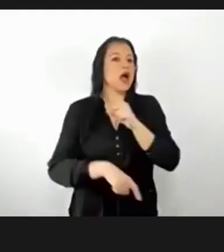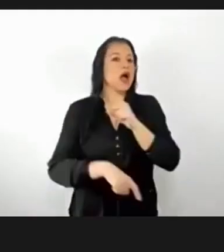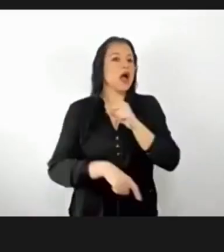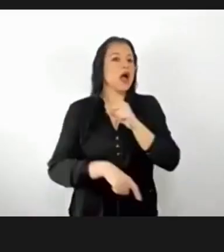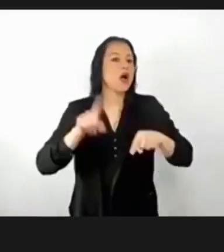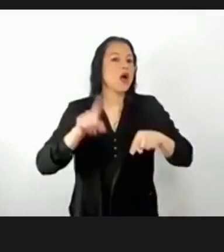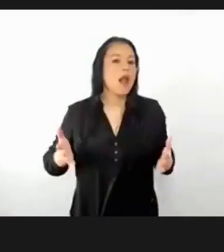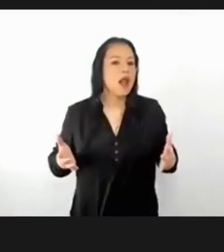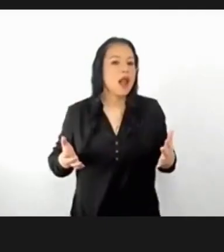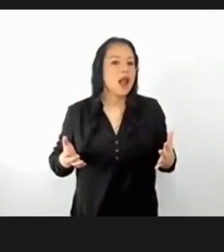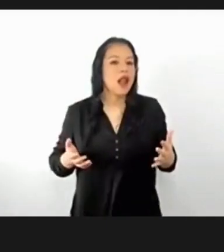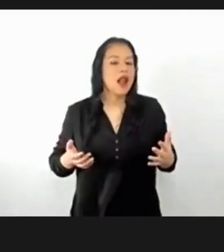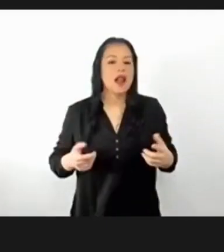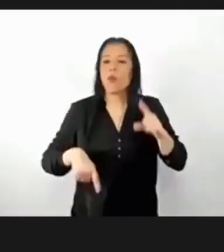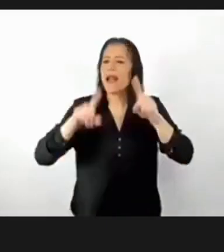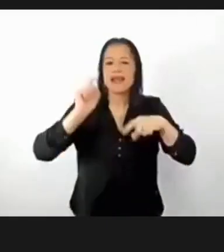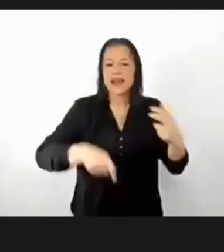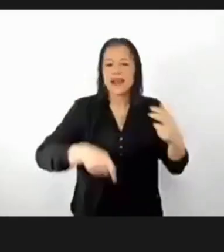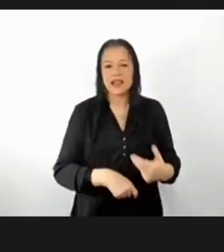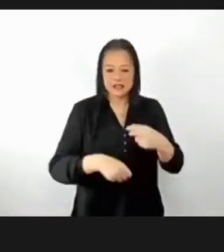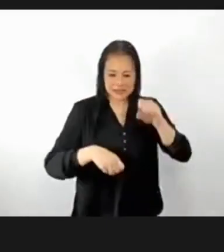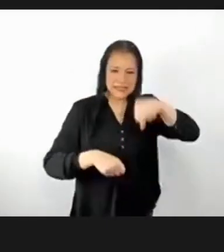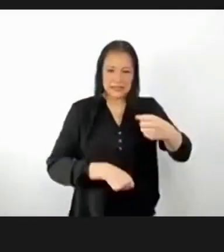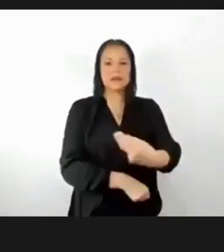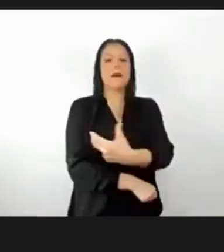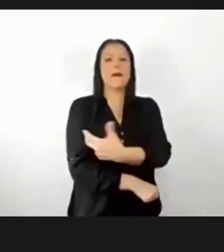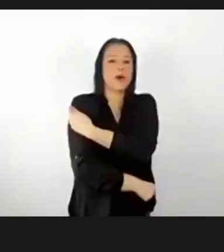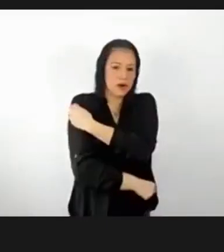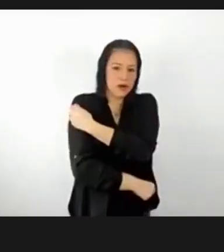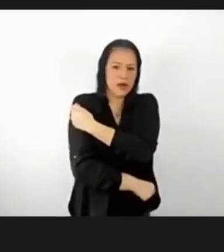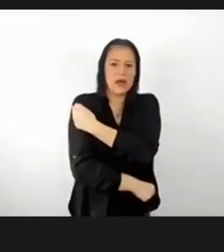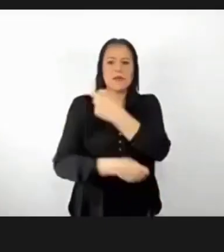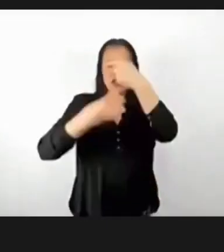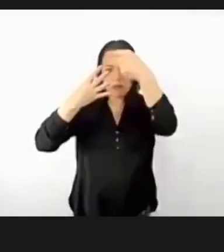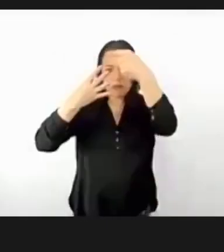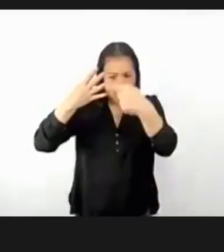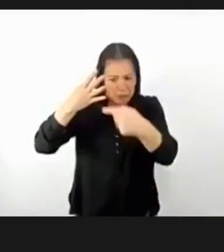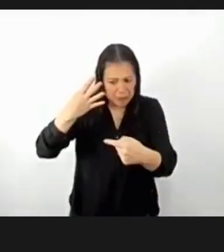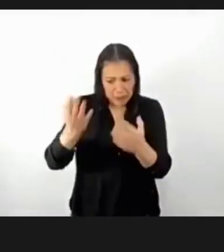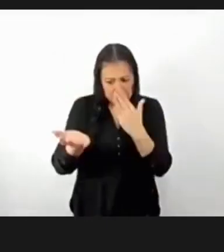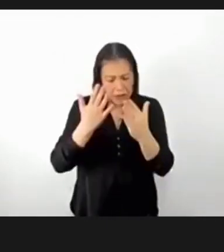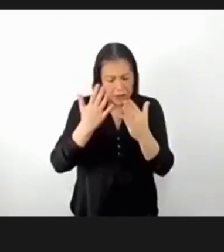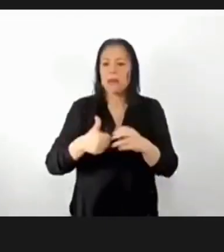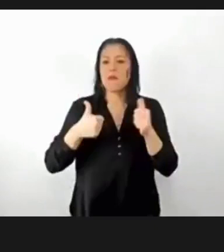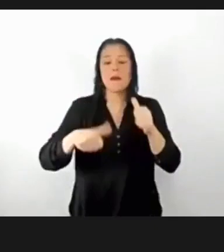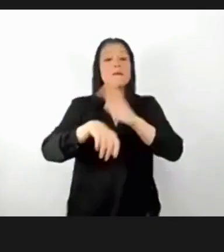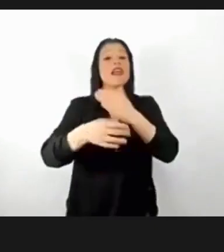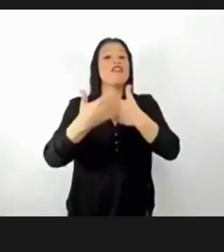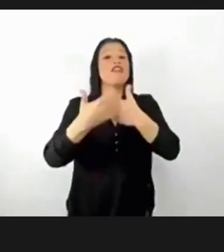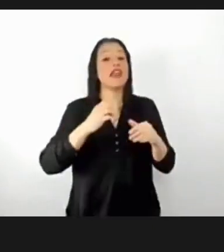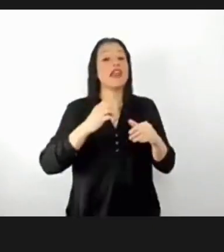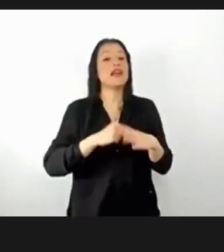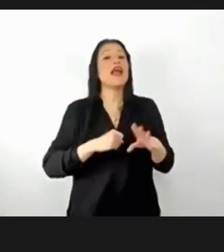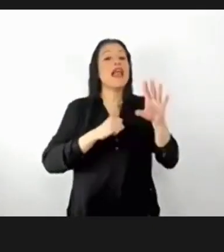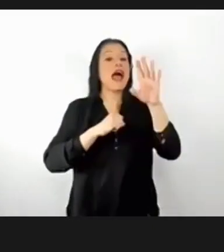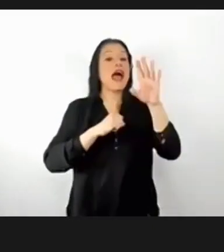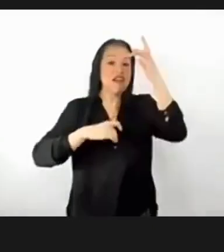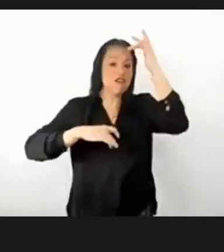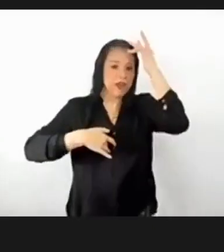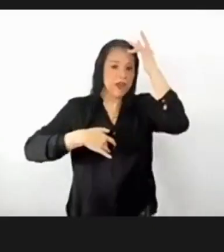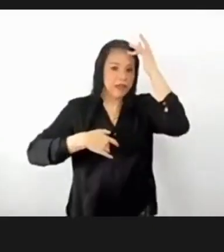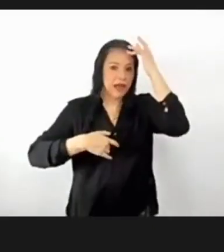que llega al brazo de la persona. ¿Por qué? Porque todas son más o menos comparables en prevenir la enfermedad grave y